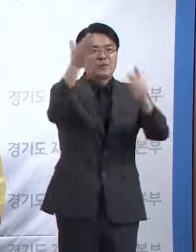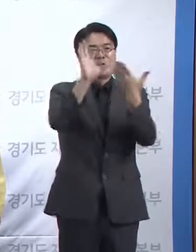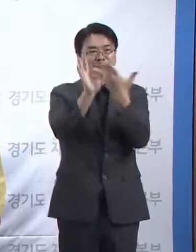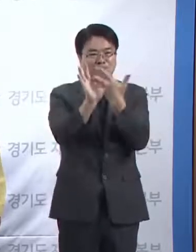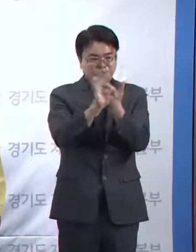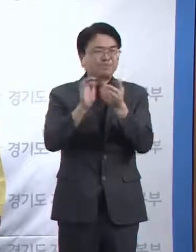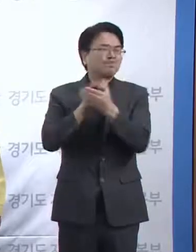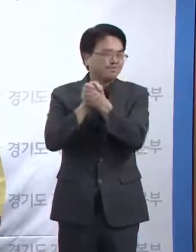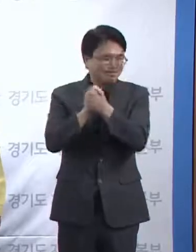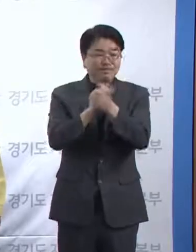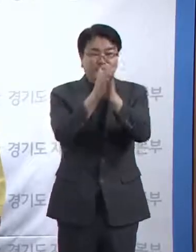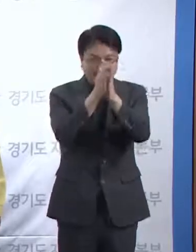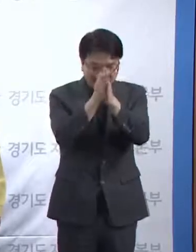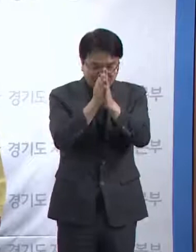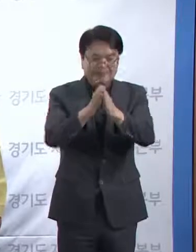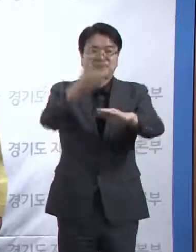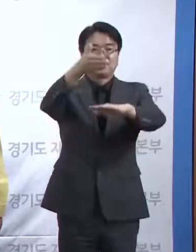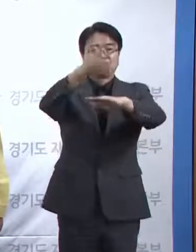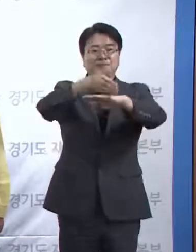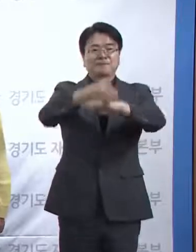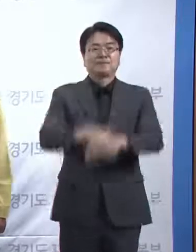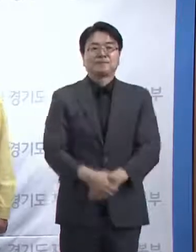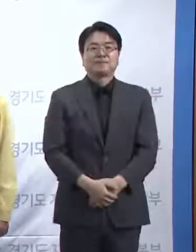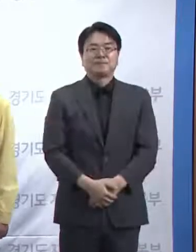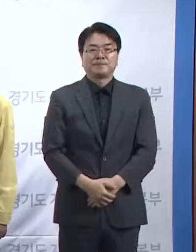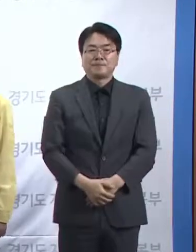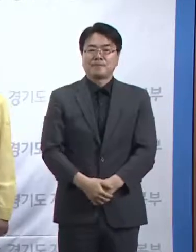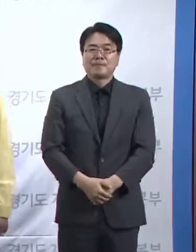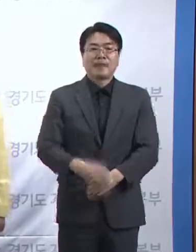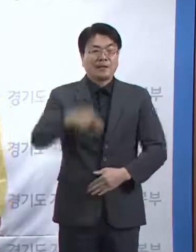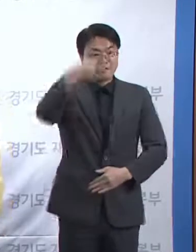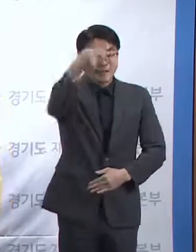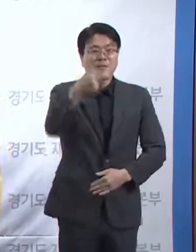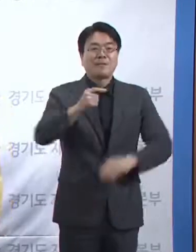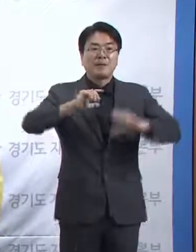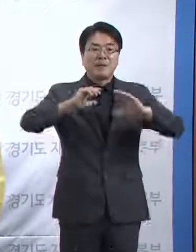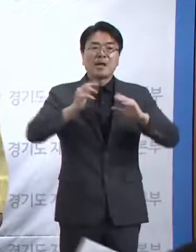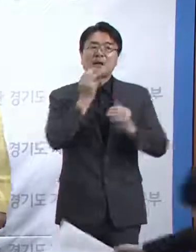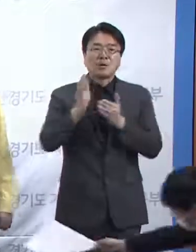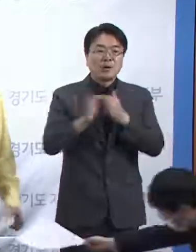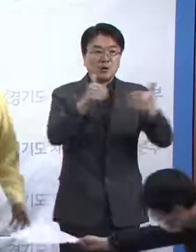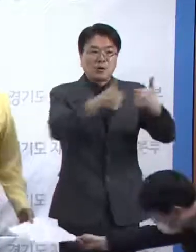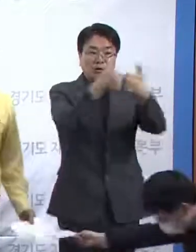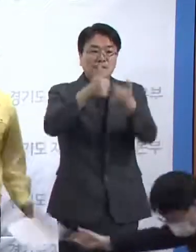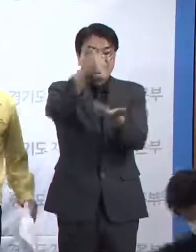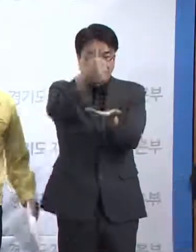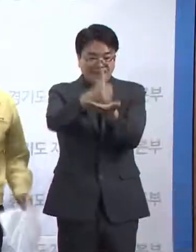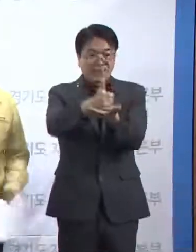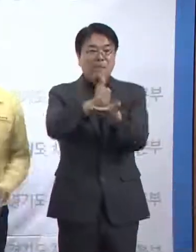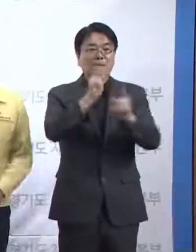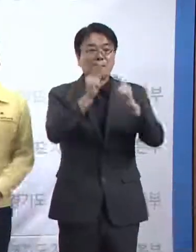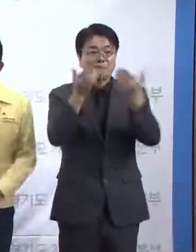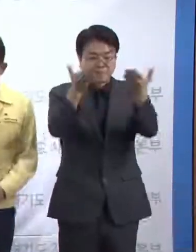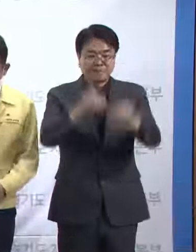좋겠습니다. 감사드립니다. 우리 의사님께서 좀 하신 말씀 좀 하시면 좋겠습니다.